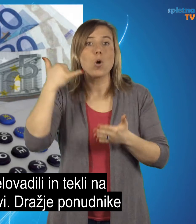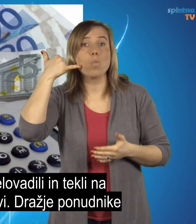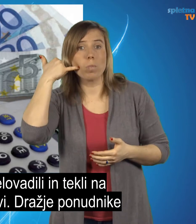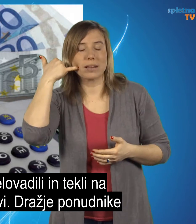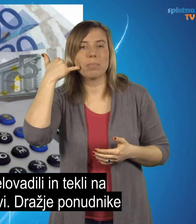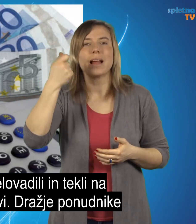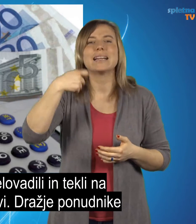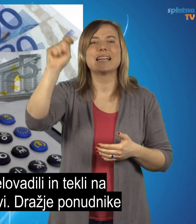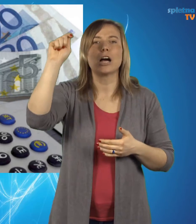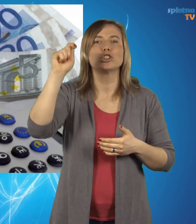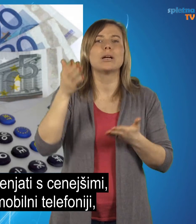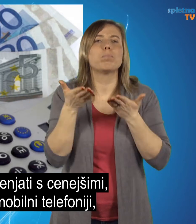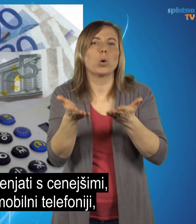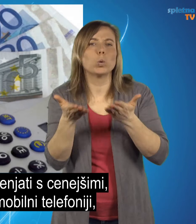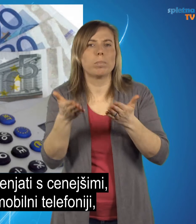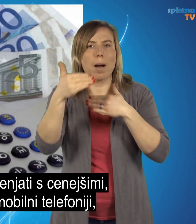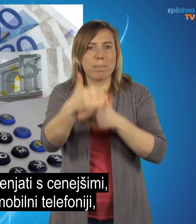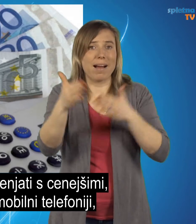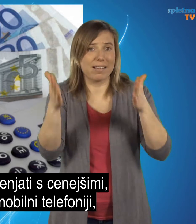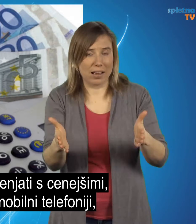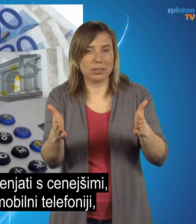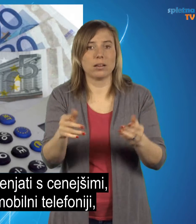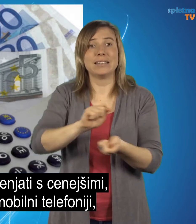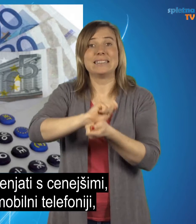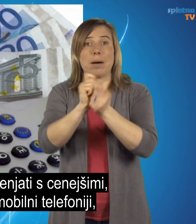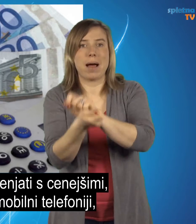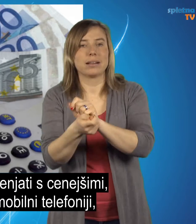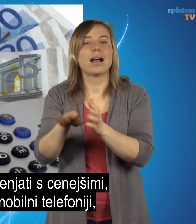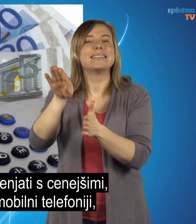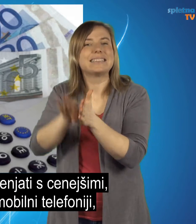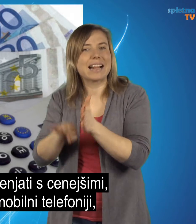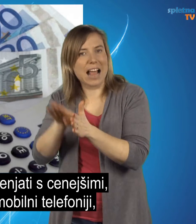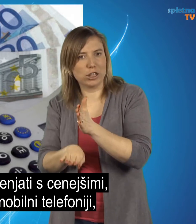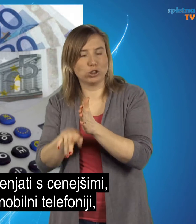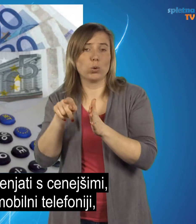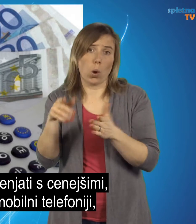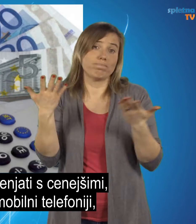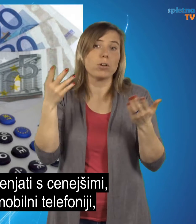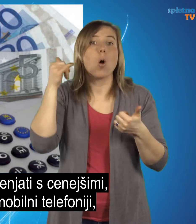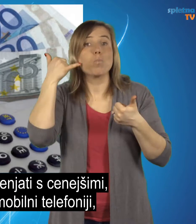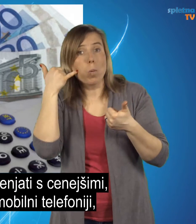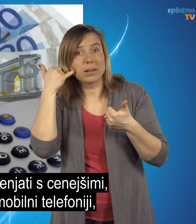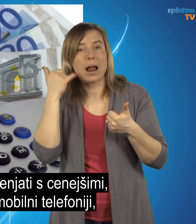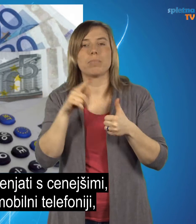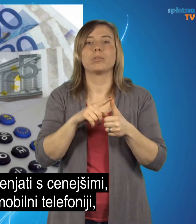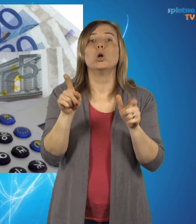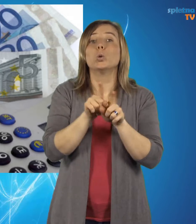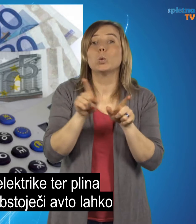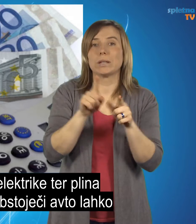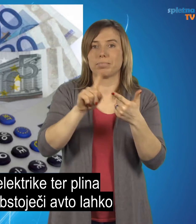Dražje ponudnike bi morali zamenjati s cenejšimi, recimo pri mobilni telefoniji, dobavitelju elektrike ter plina in podobno.